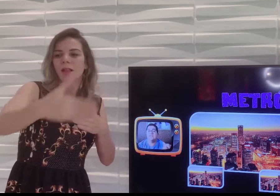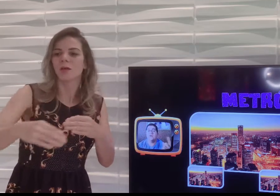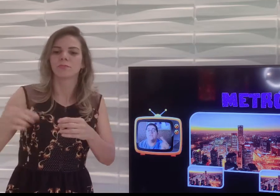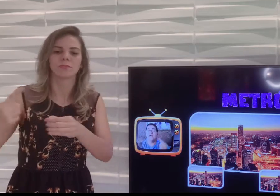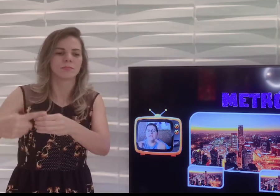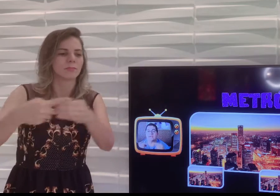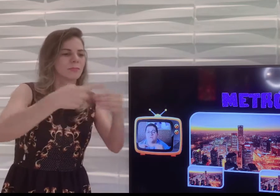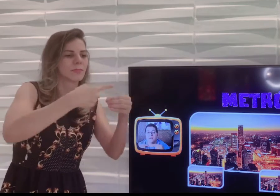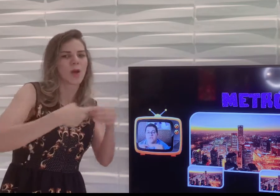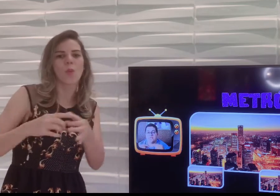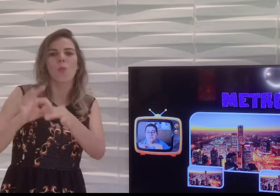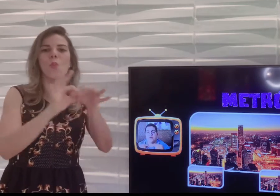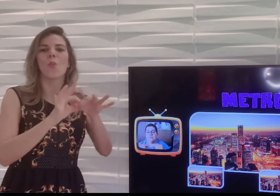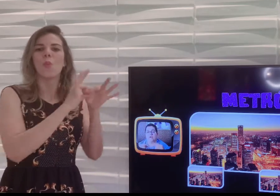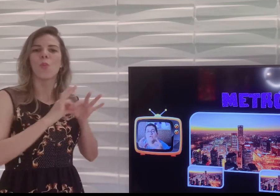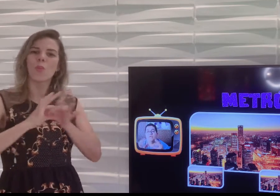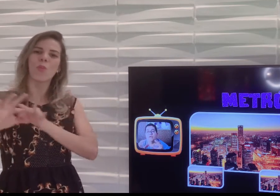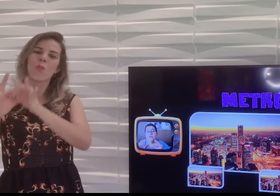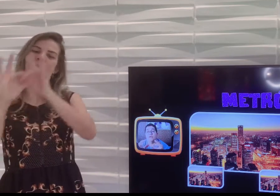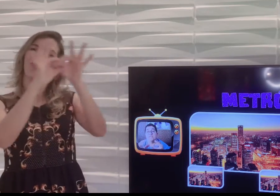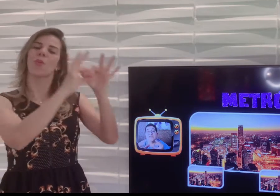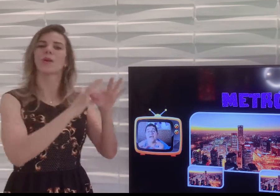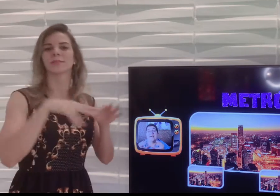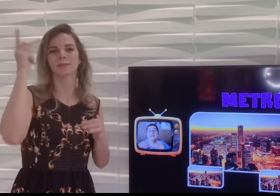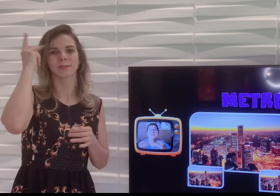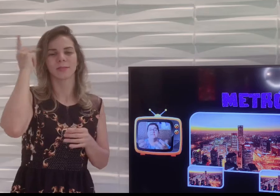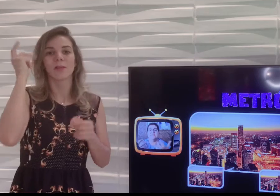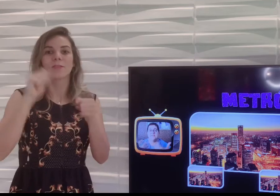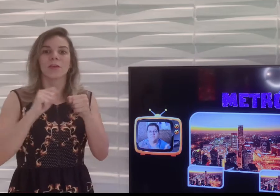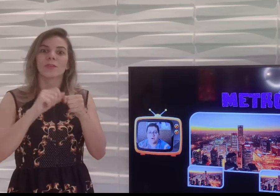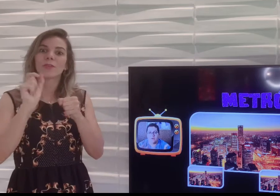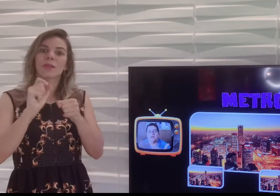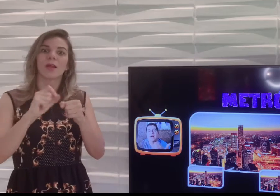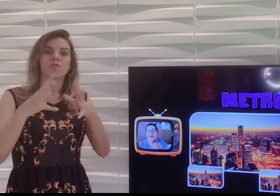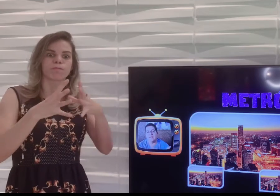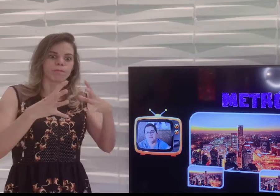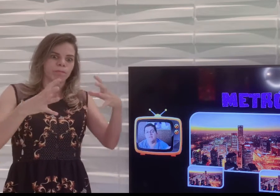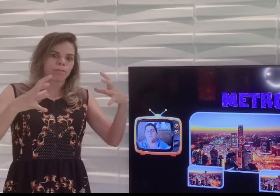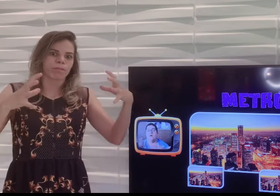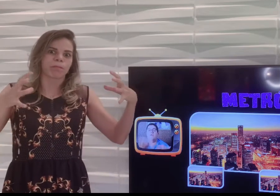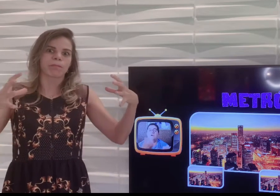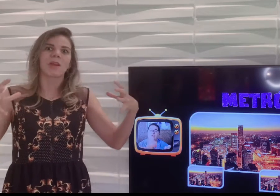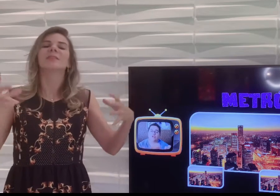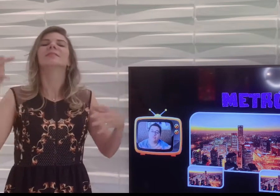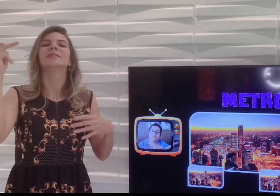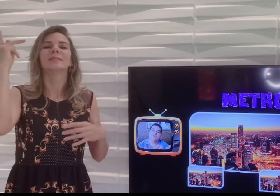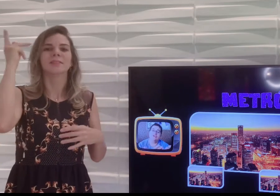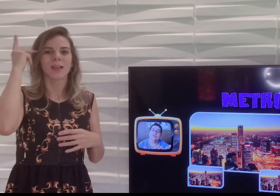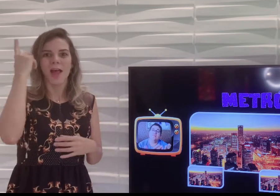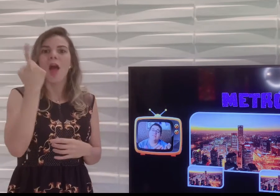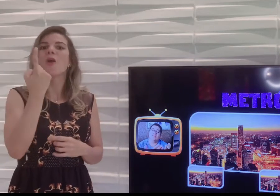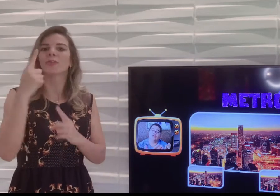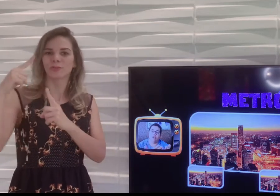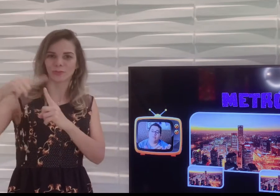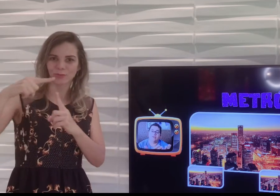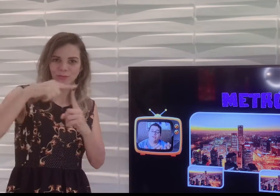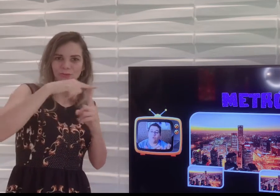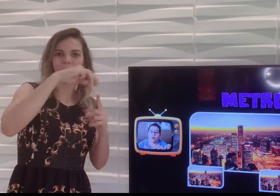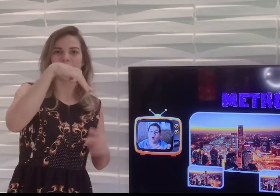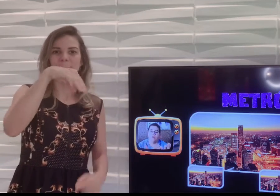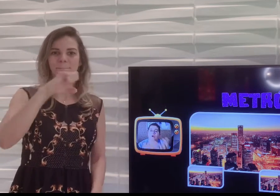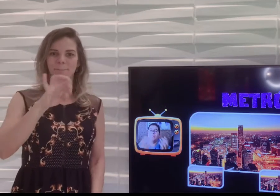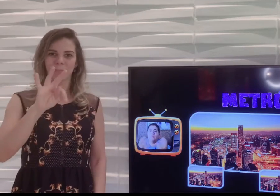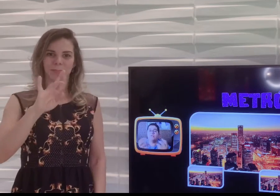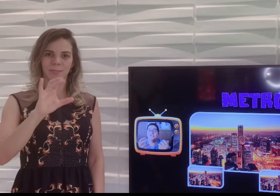que se conectam a São Paulo, formando assim a Grande São Paulo. A Grande São Paulo é um tipo de metrópole